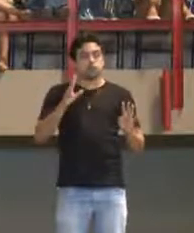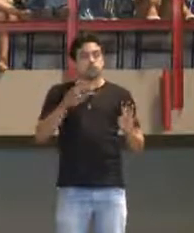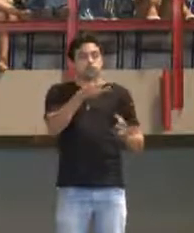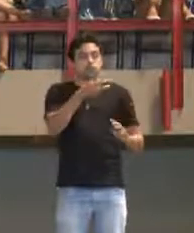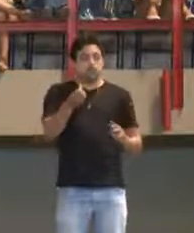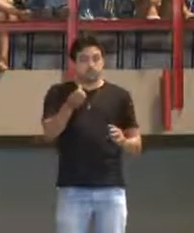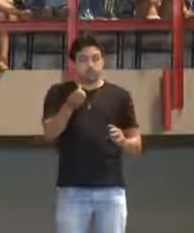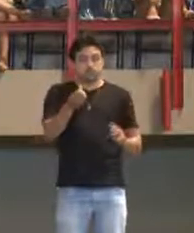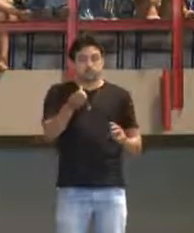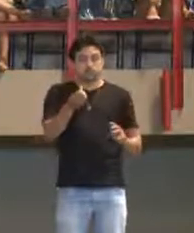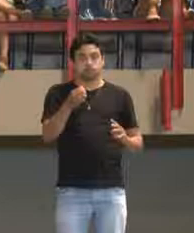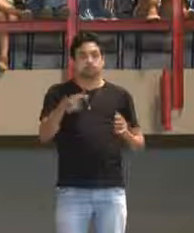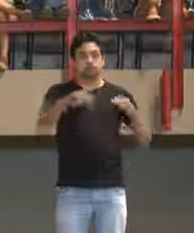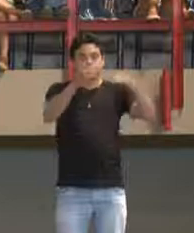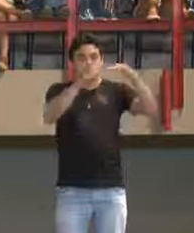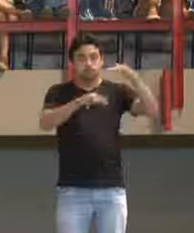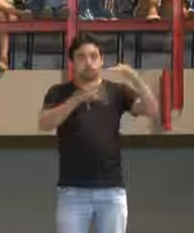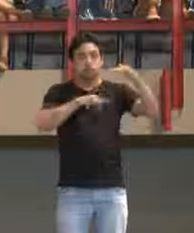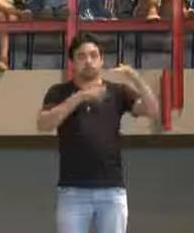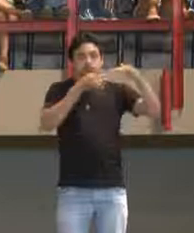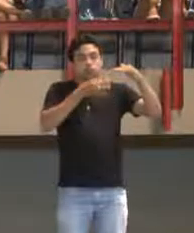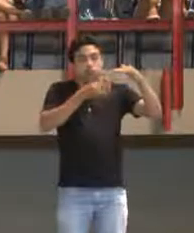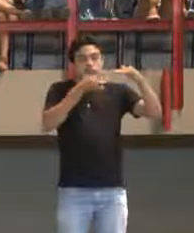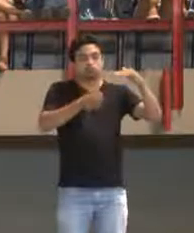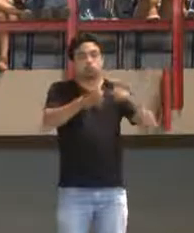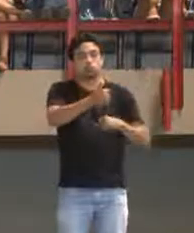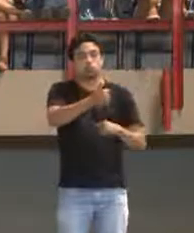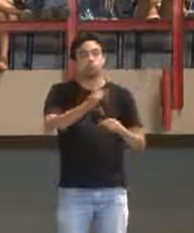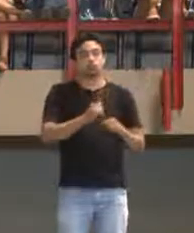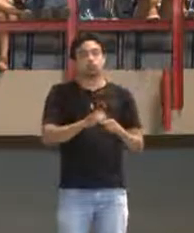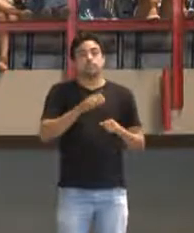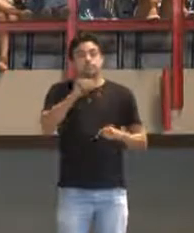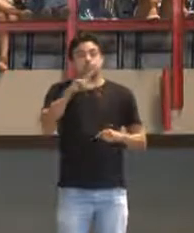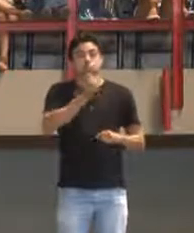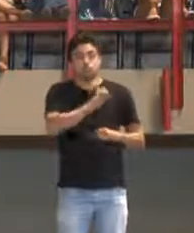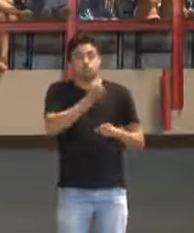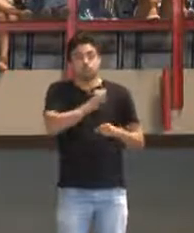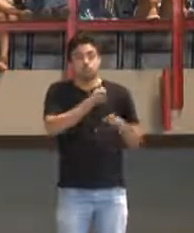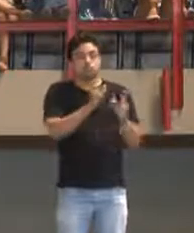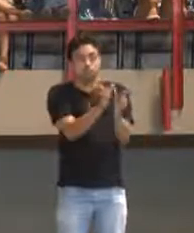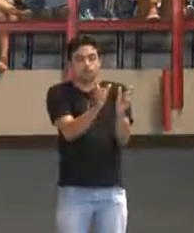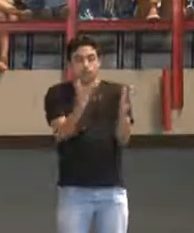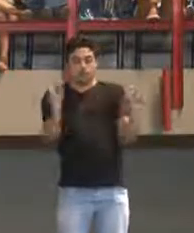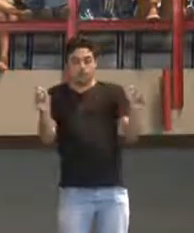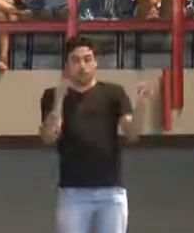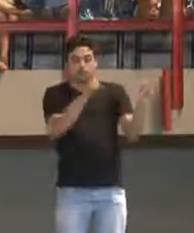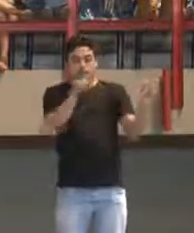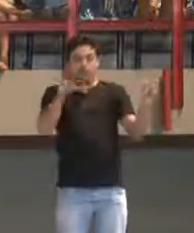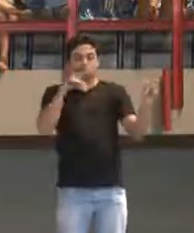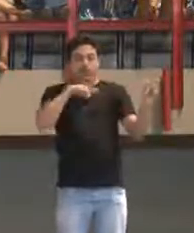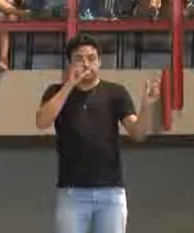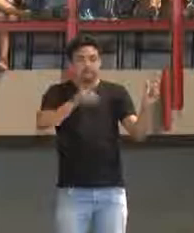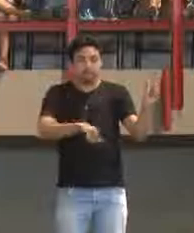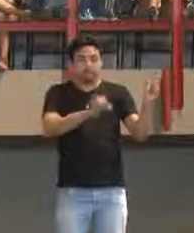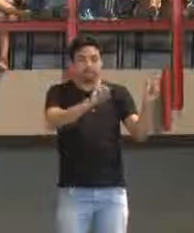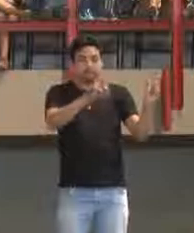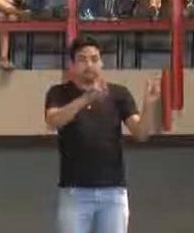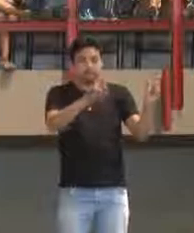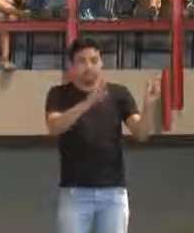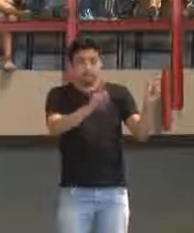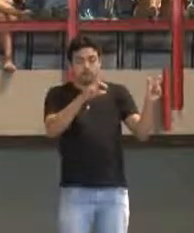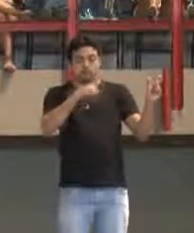36? Abaixo disso tem observação 1. Quando o número de elementos da série for ímpar,